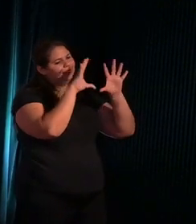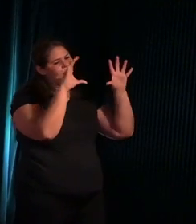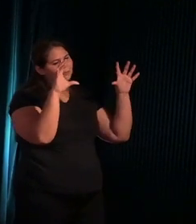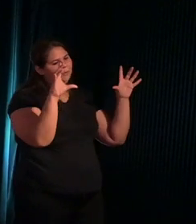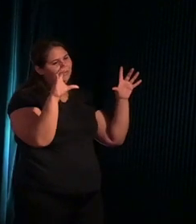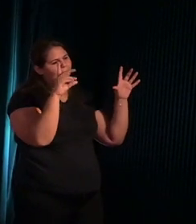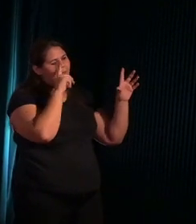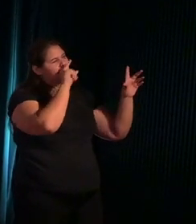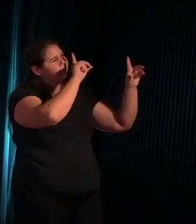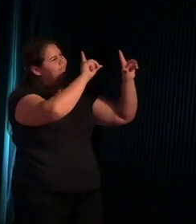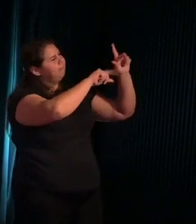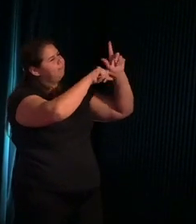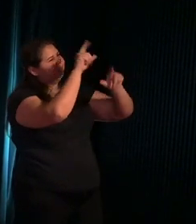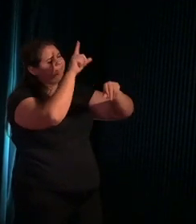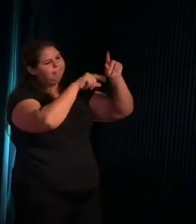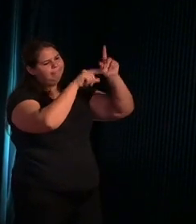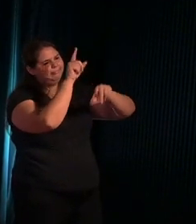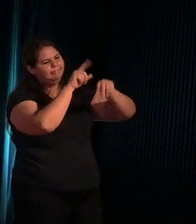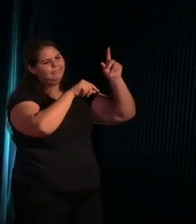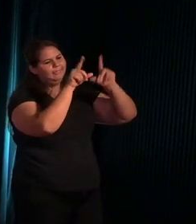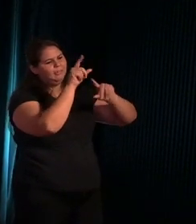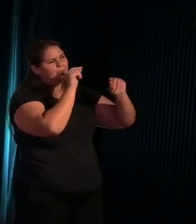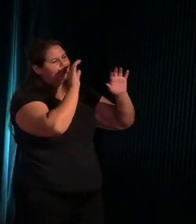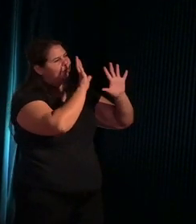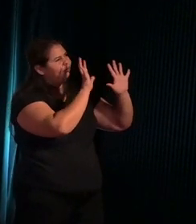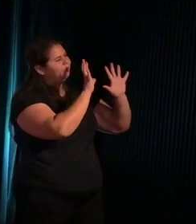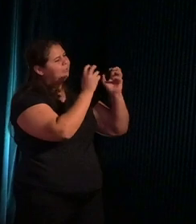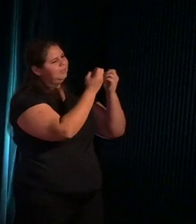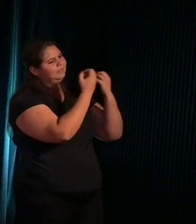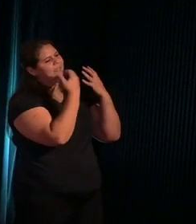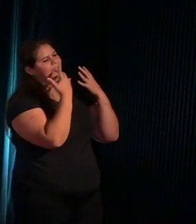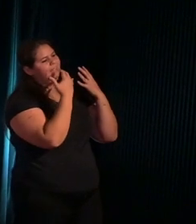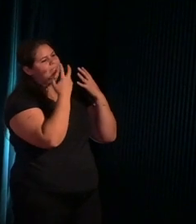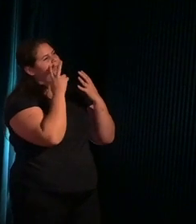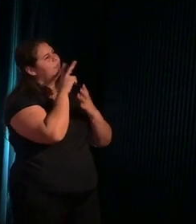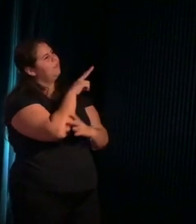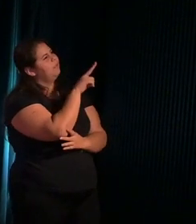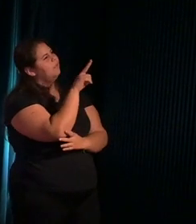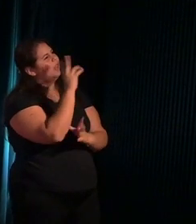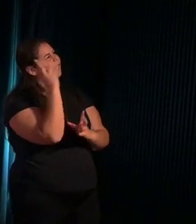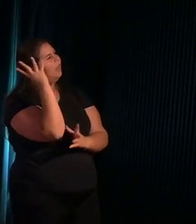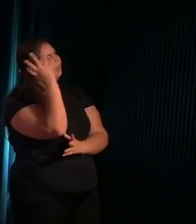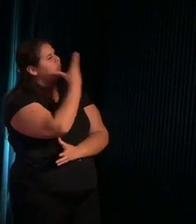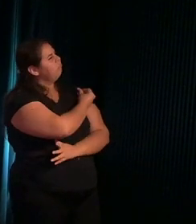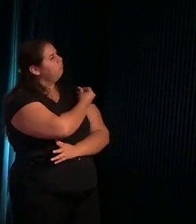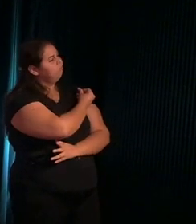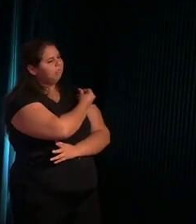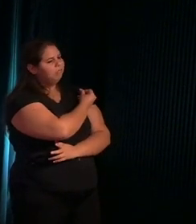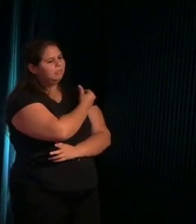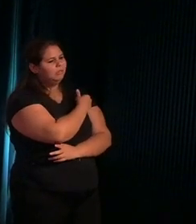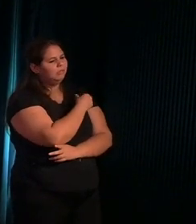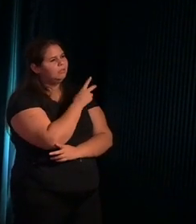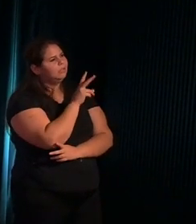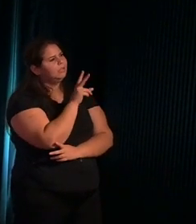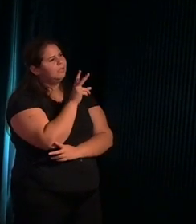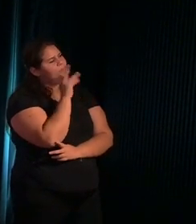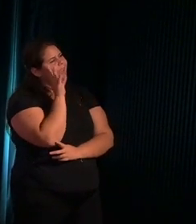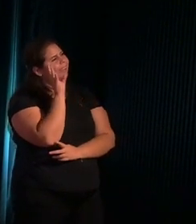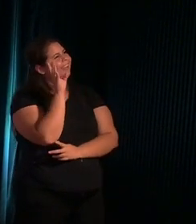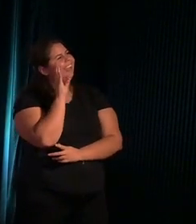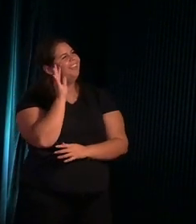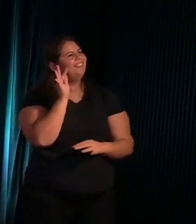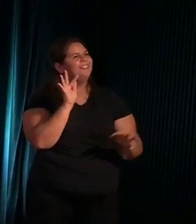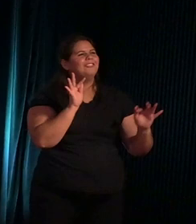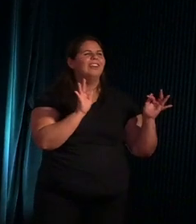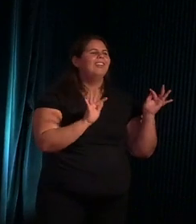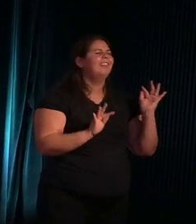uma coisa toda estrelada, que tremulava, e eu via imagens. E eu, assim, me achava muito